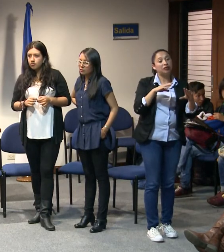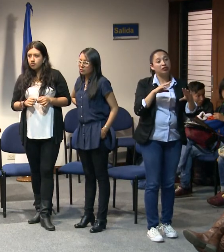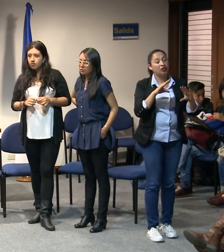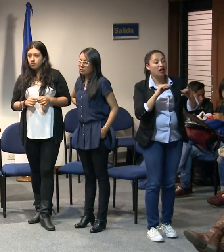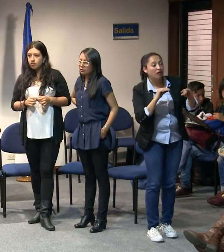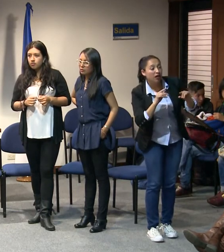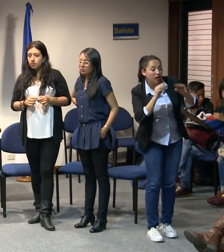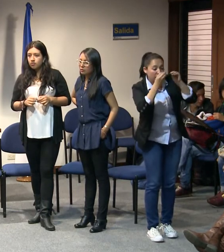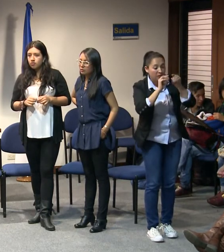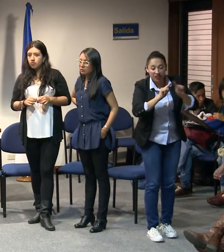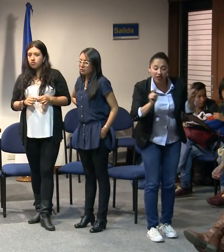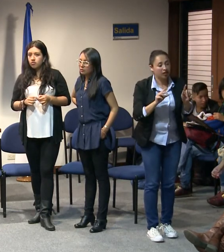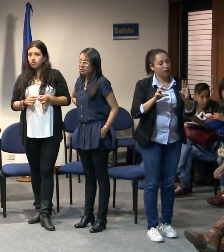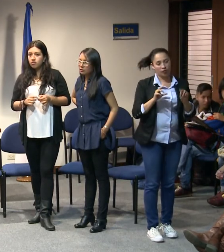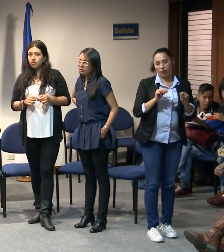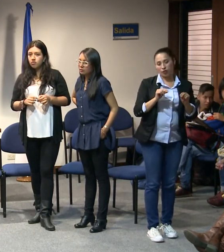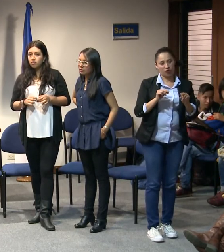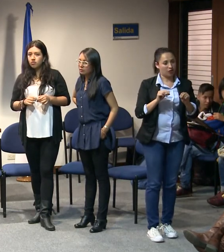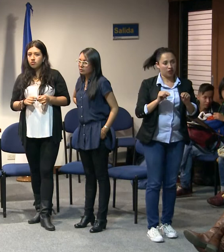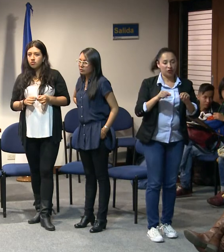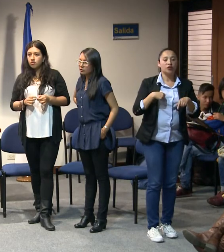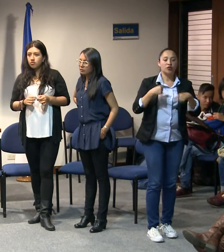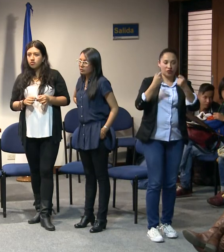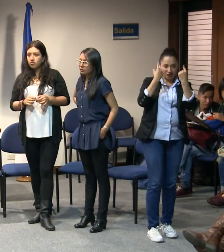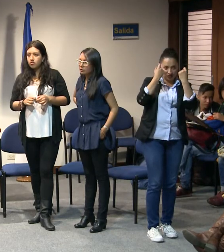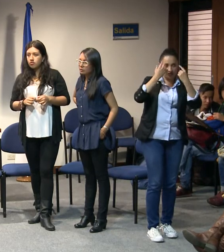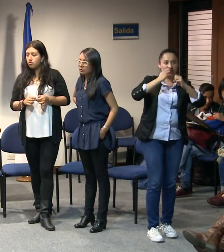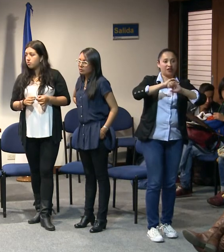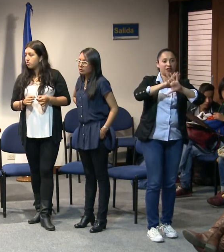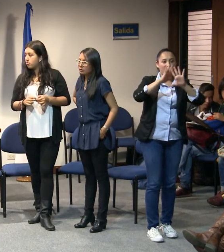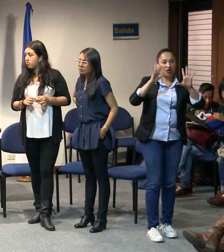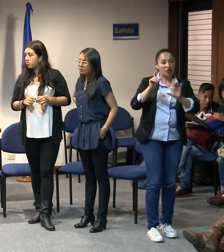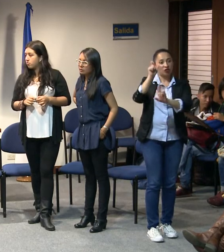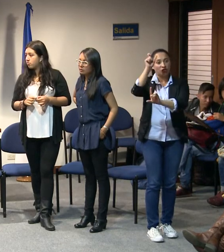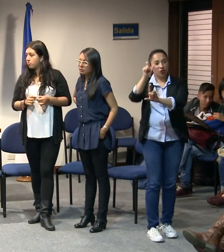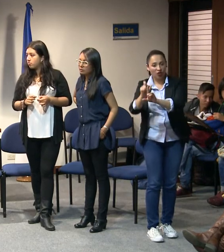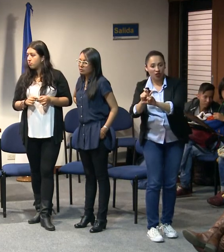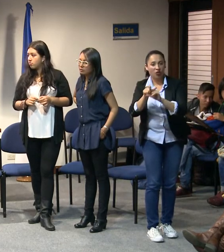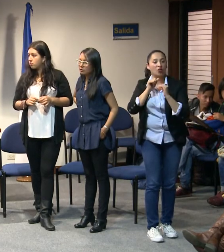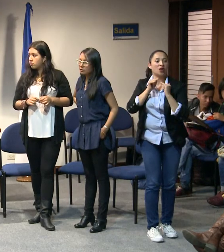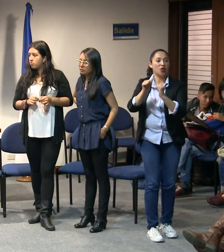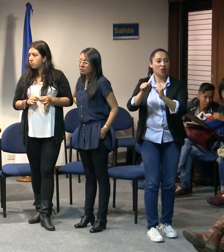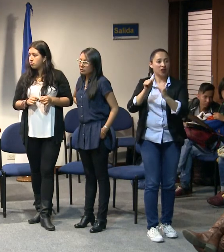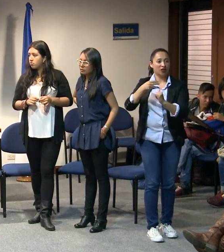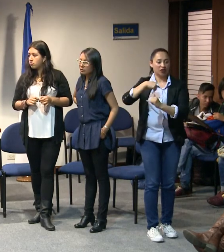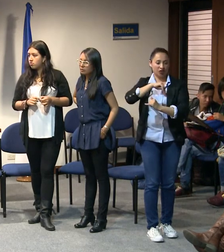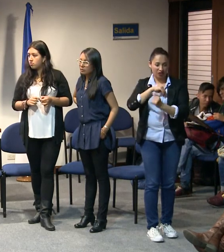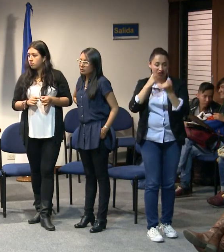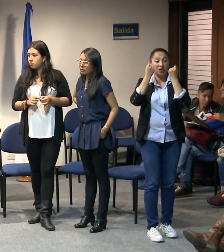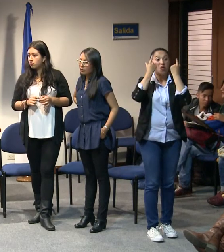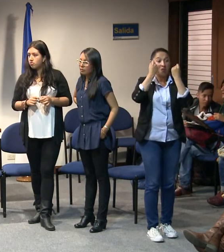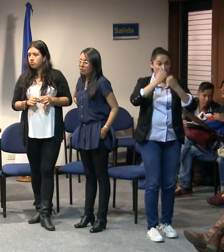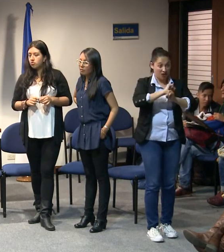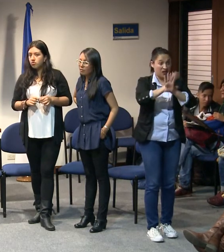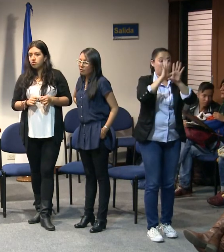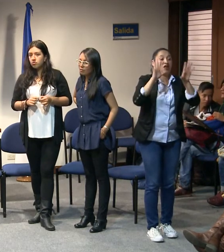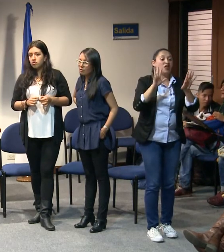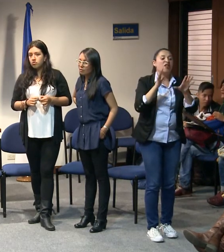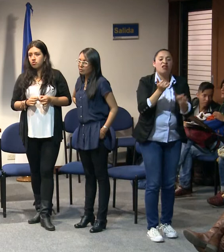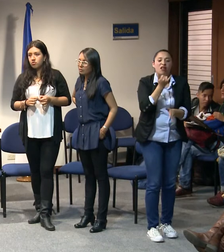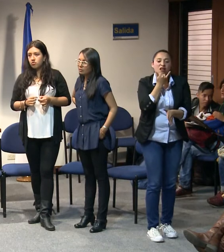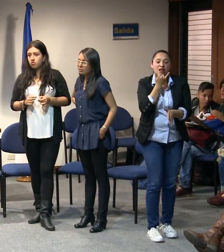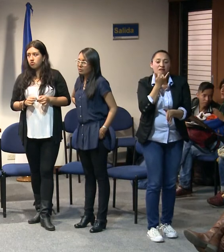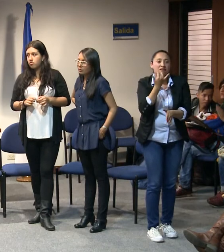diferente manera, sino lo comprendimos desde el sujeto, igual que nosotros, que estaba comprendiendo lo que estaba sucediendo, tanto